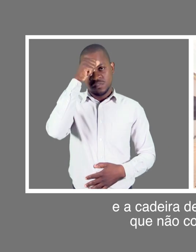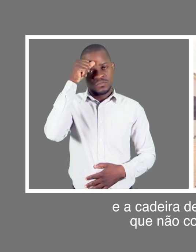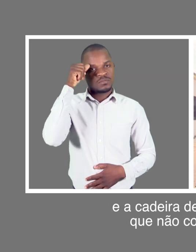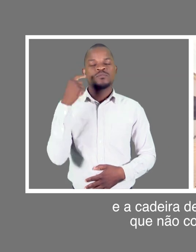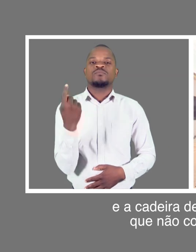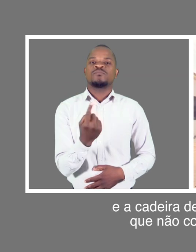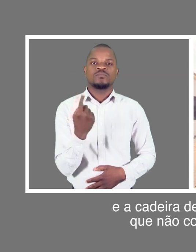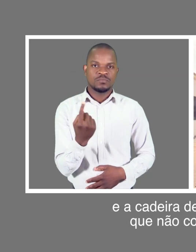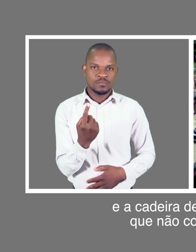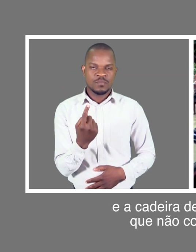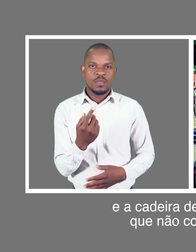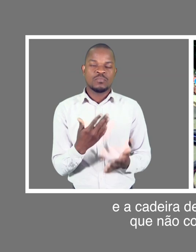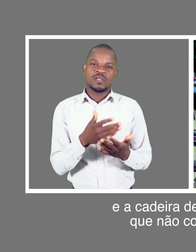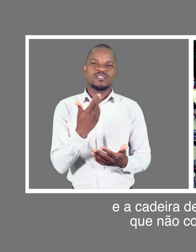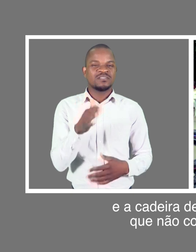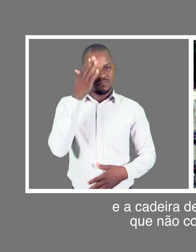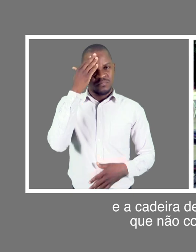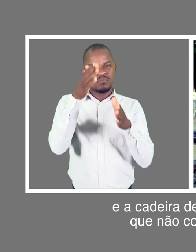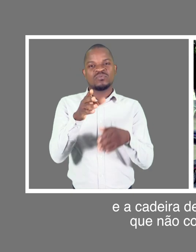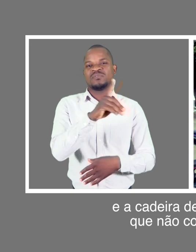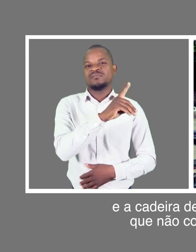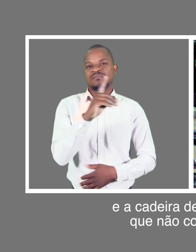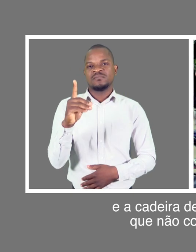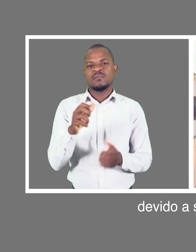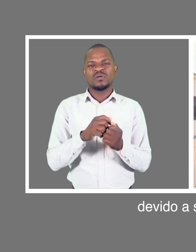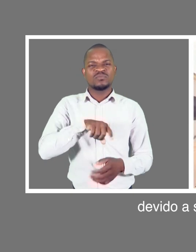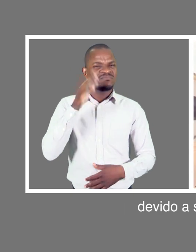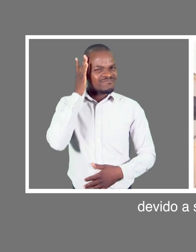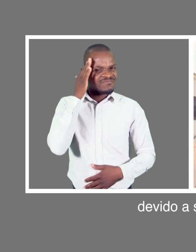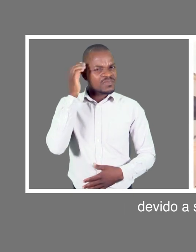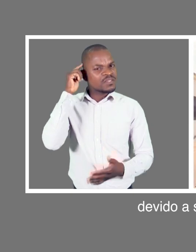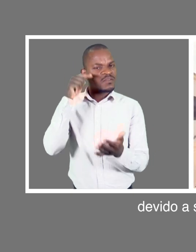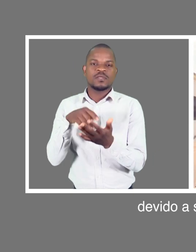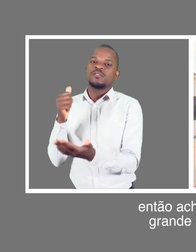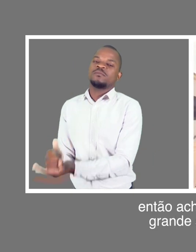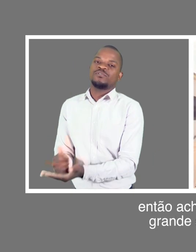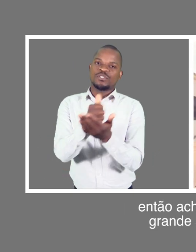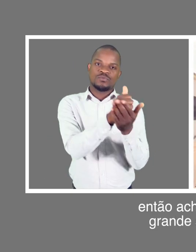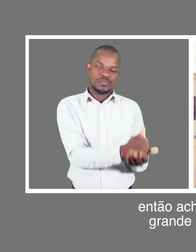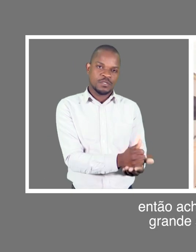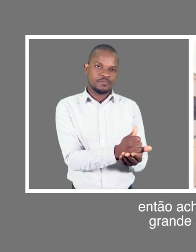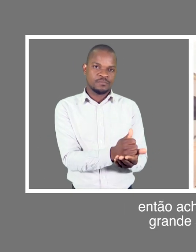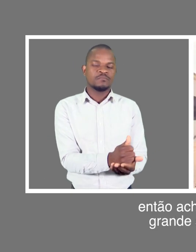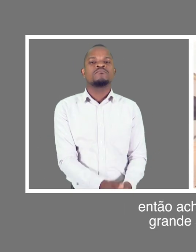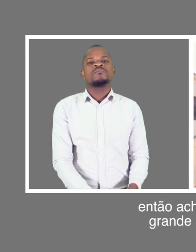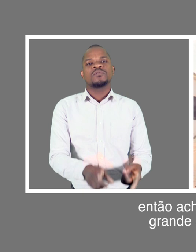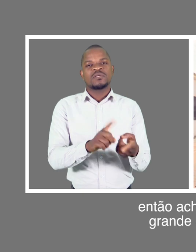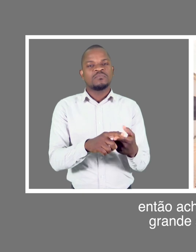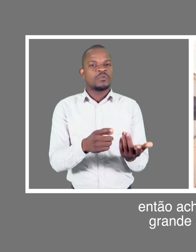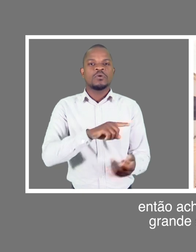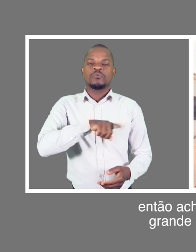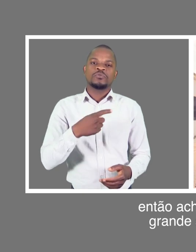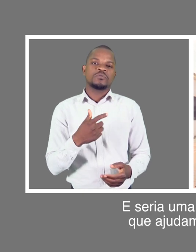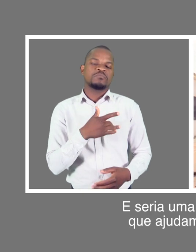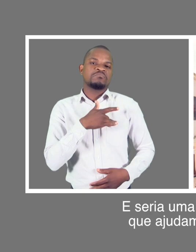dos nossos irmãos que não consegue se promover de um sítio para o outro, devido à sua deficiência física. Então, achamos que seria uma grande ajuda para a